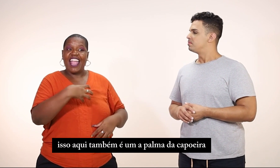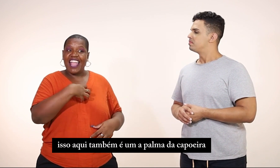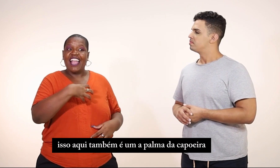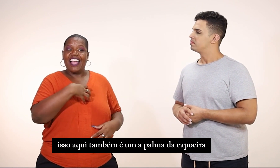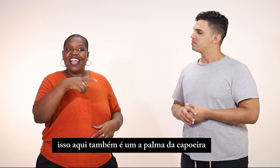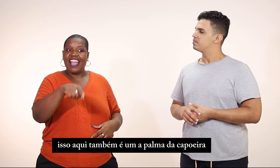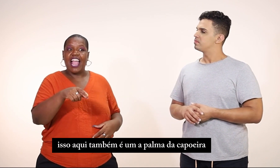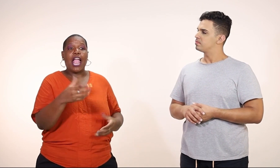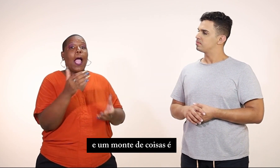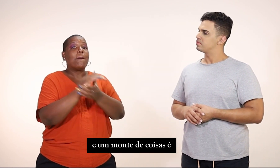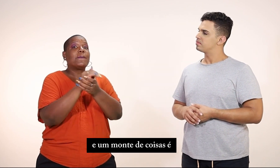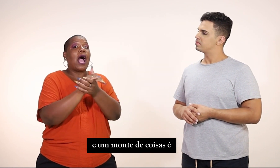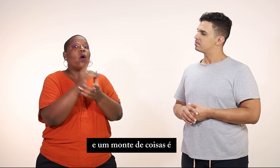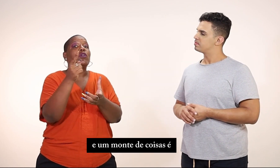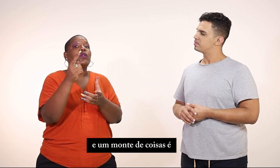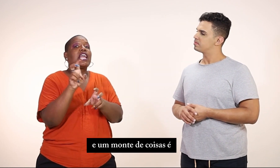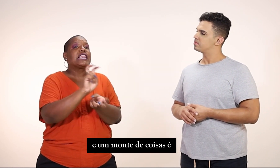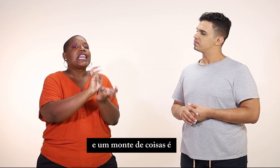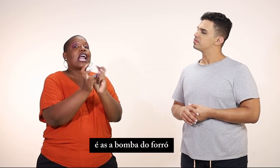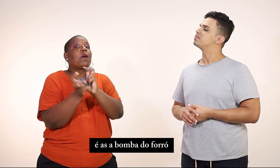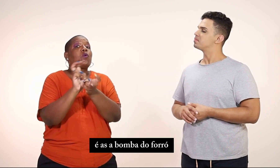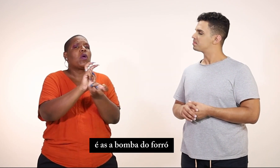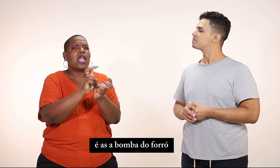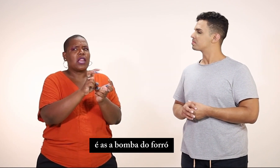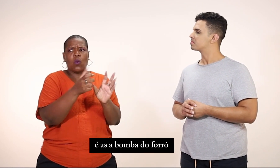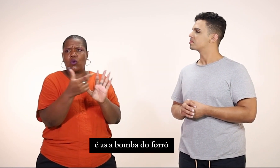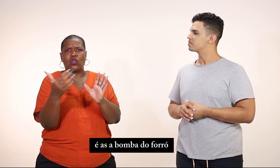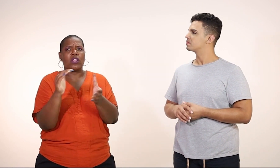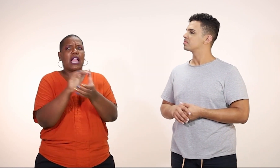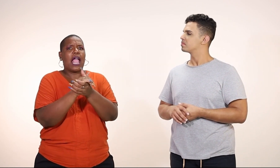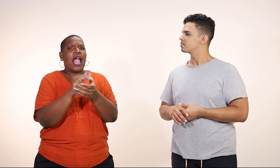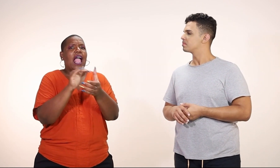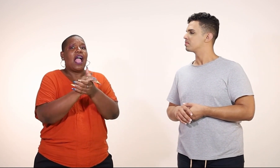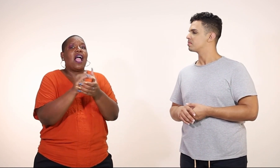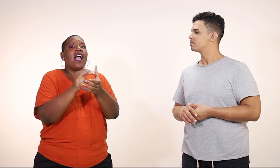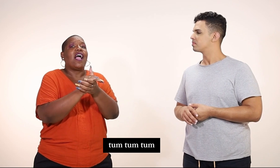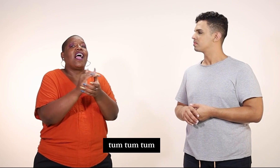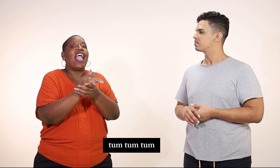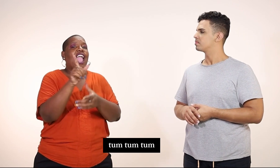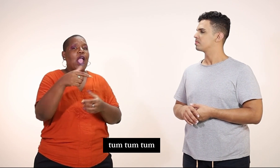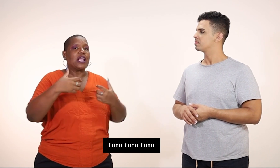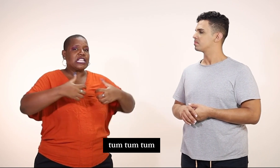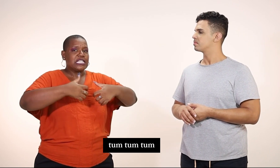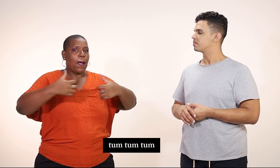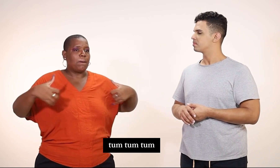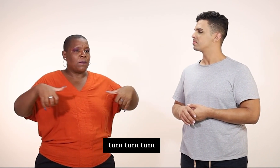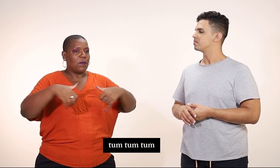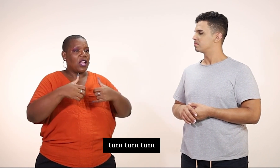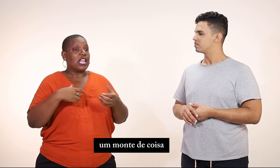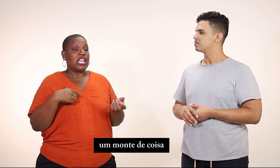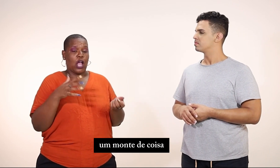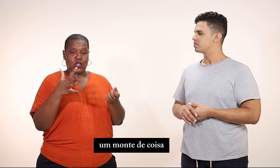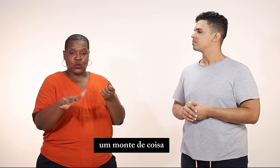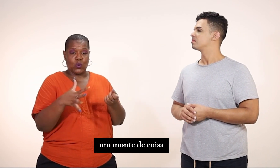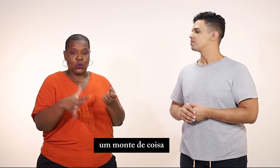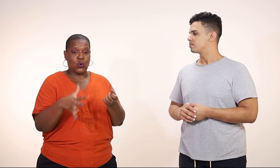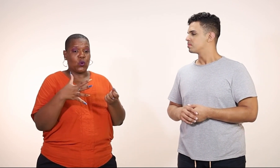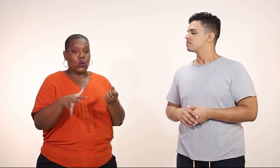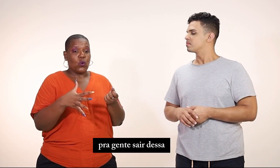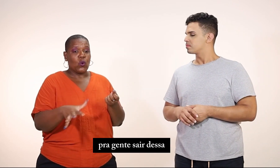da capoeira. E um monte de coisas. É a zabumba do forró. Tum, tum, tum, tum. Um monte de coisa. Pra gente